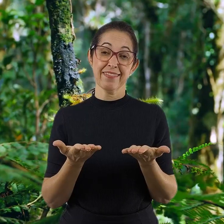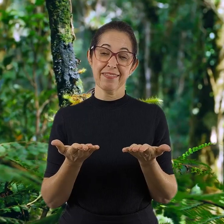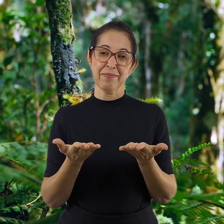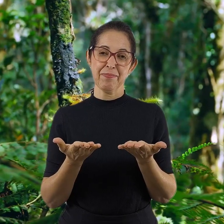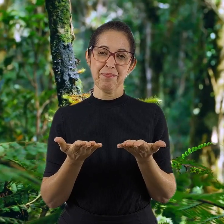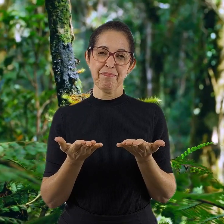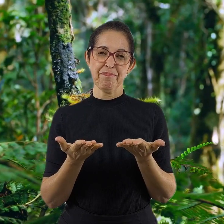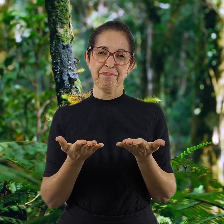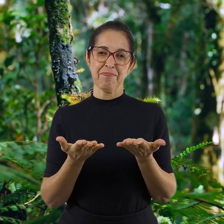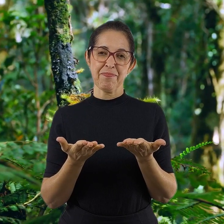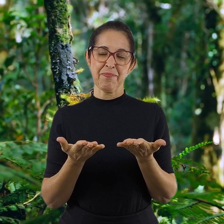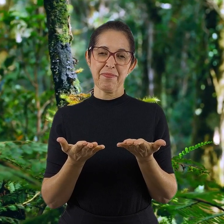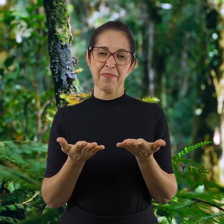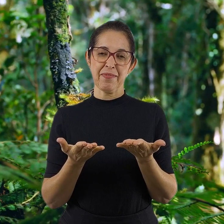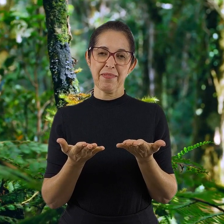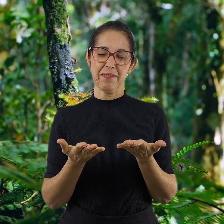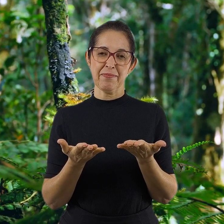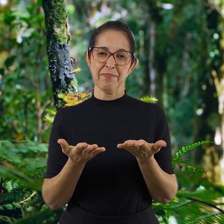Mas